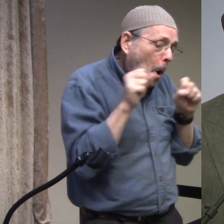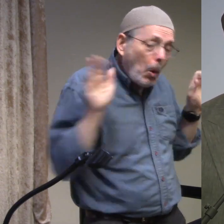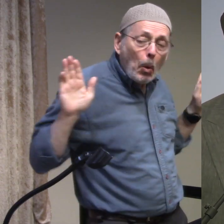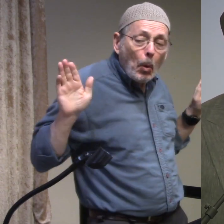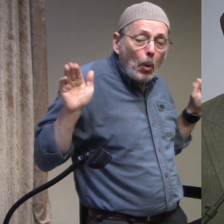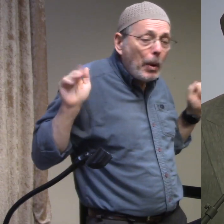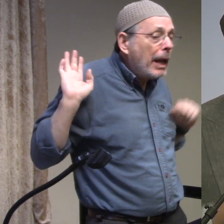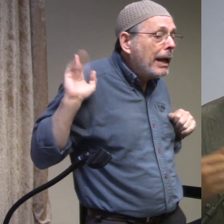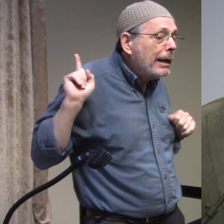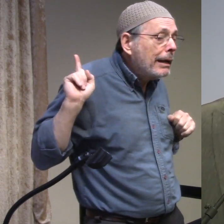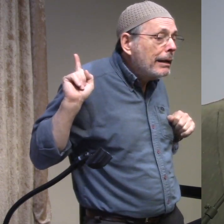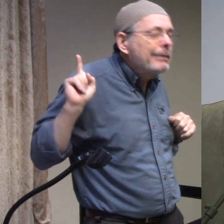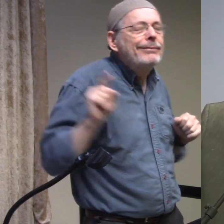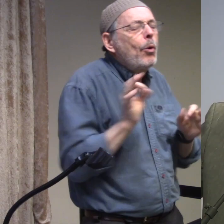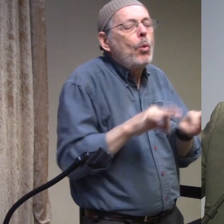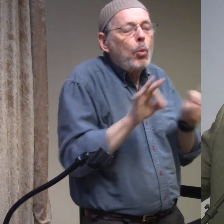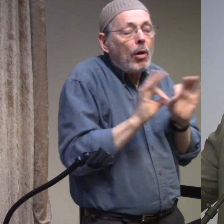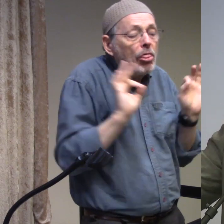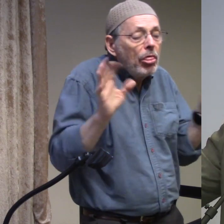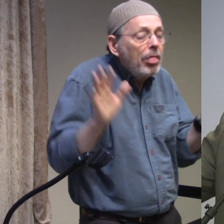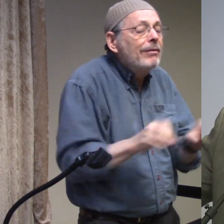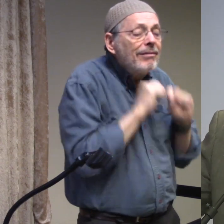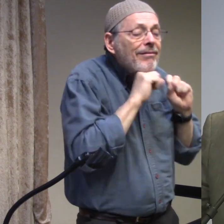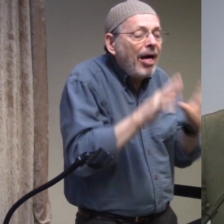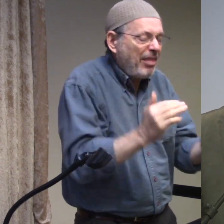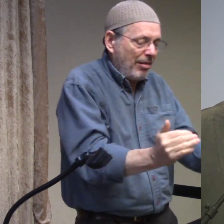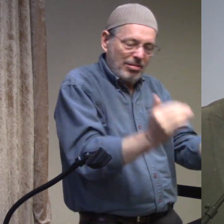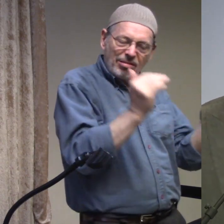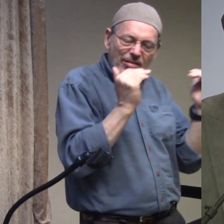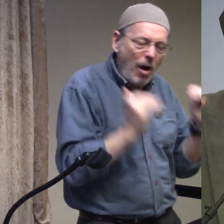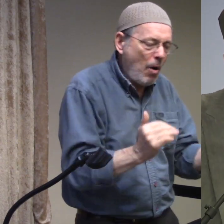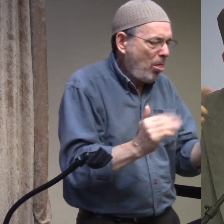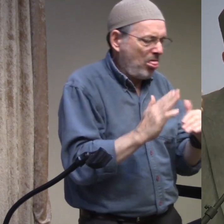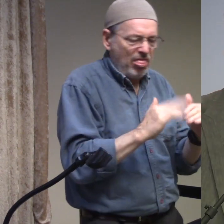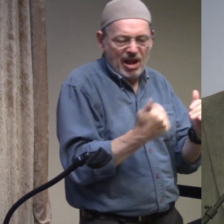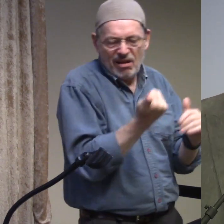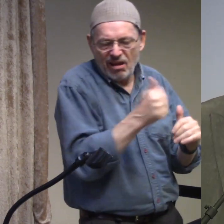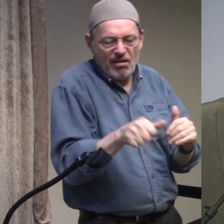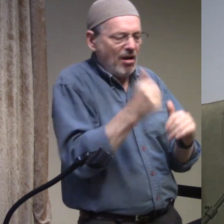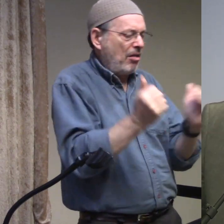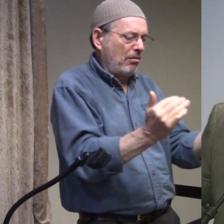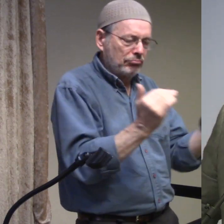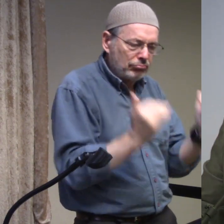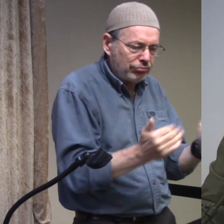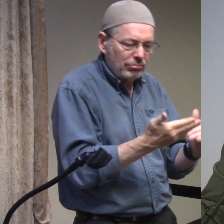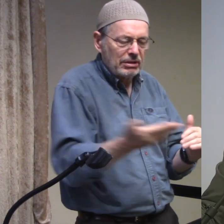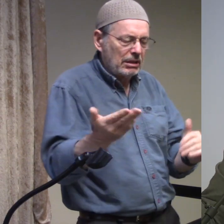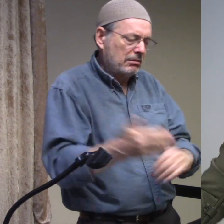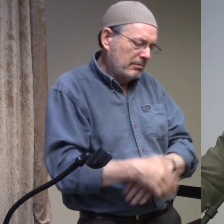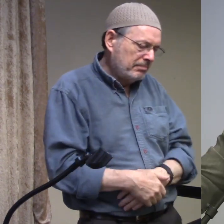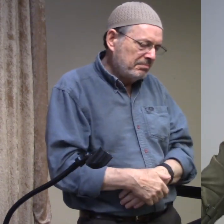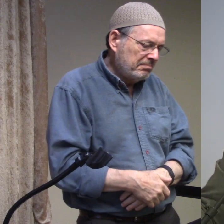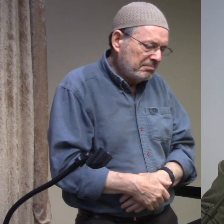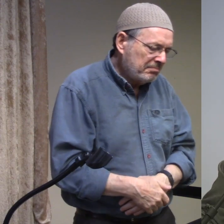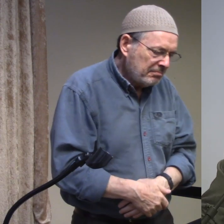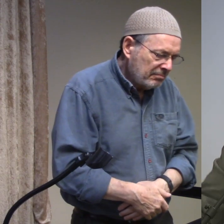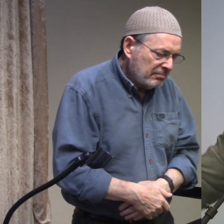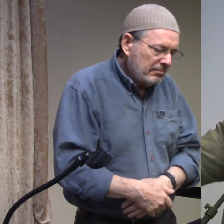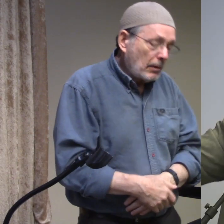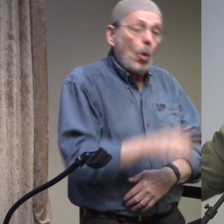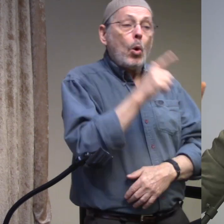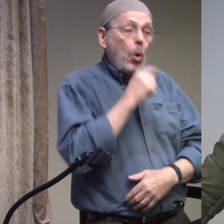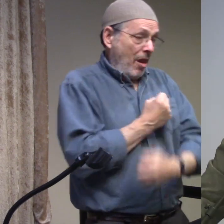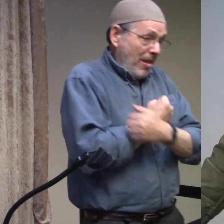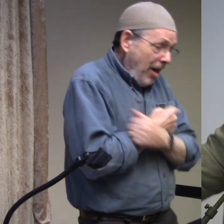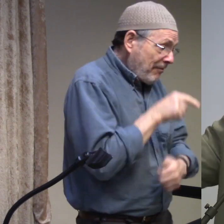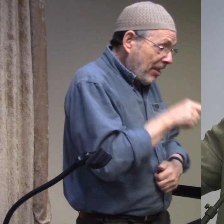الْقَلِيلِ. This world is lower than the low. وَعَاشِقُهَا أَذَلُّ مِنَ الْذَلِيلِ. And its lover is